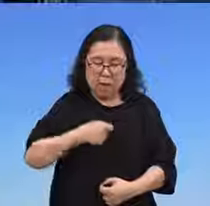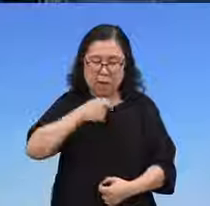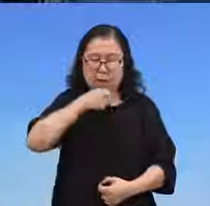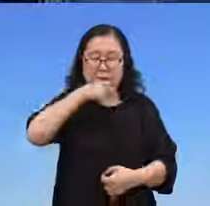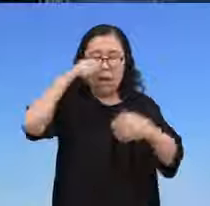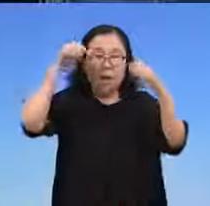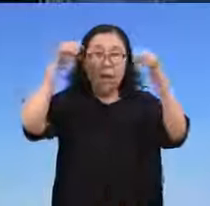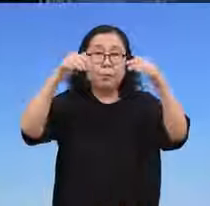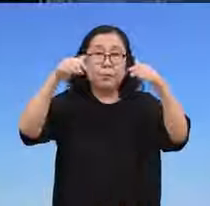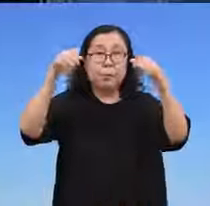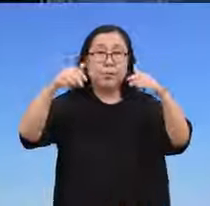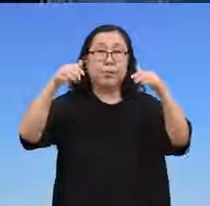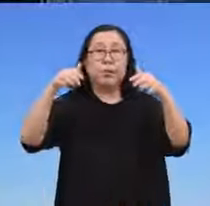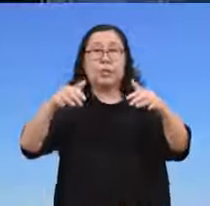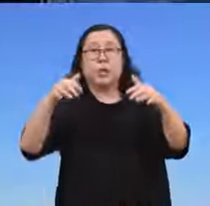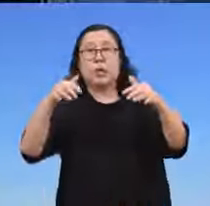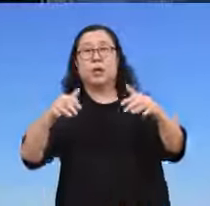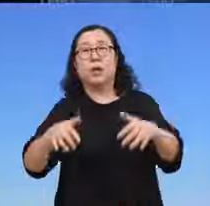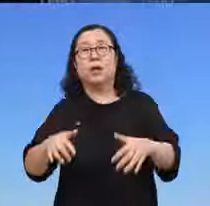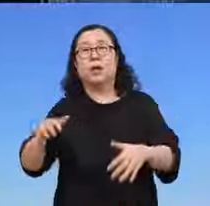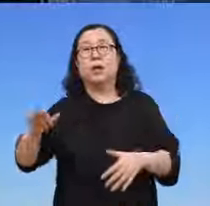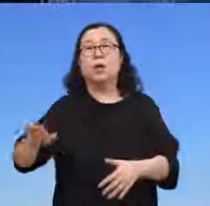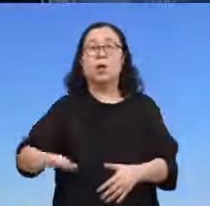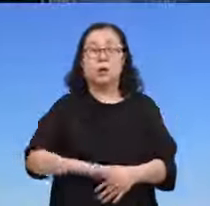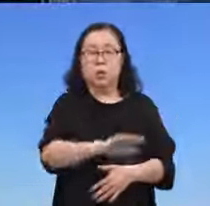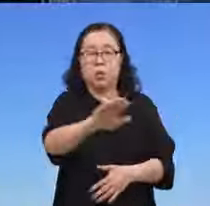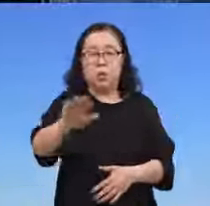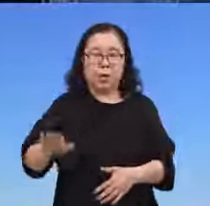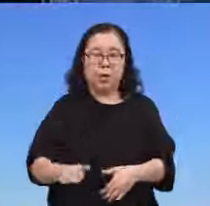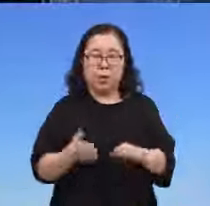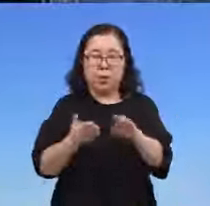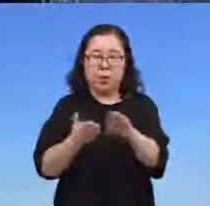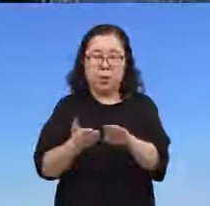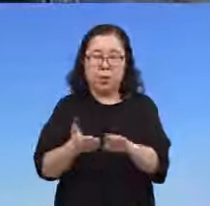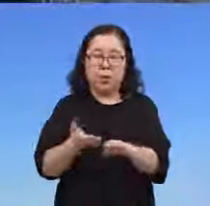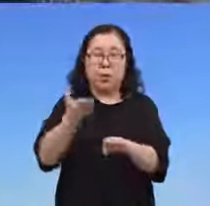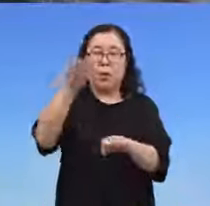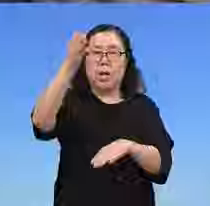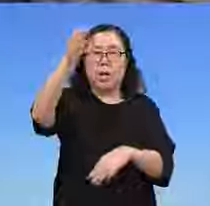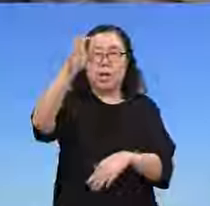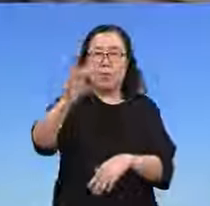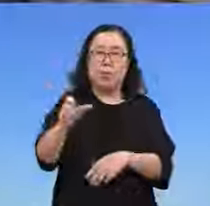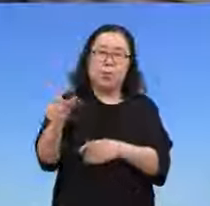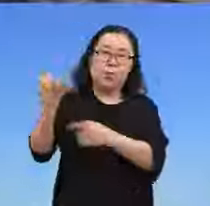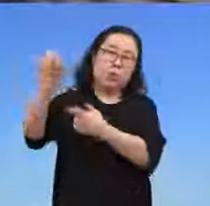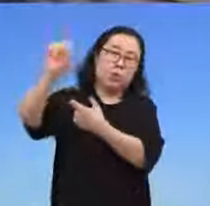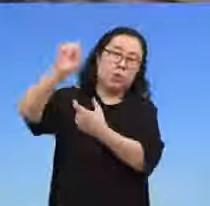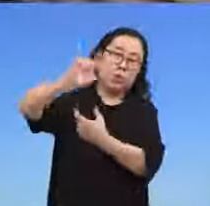의의 빗줄기 우리 위에 부으시도록.